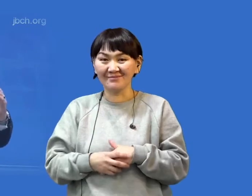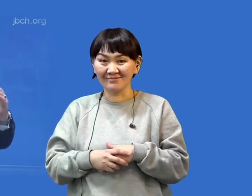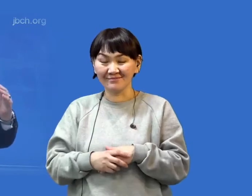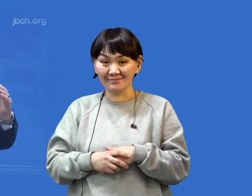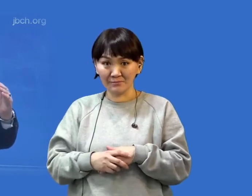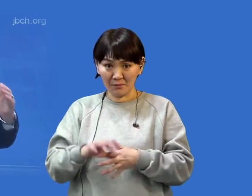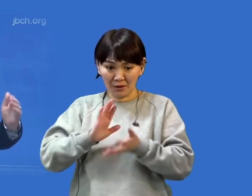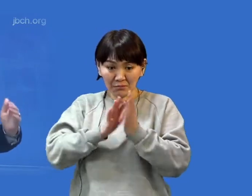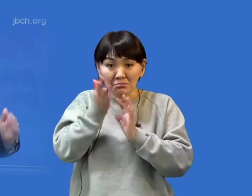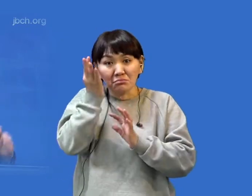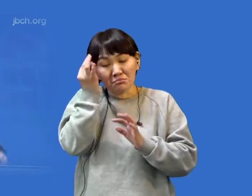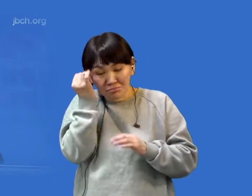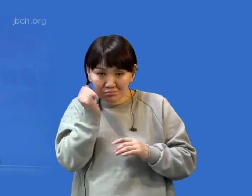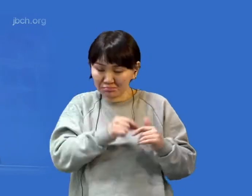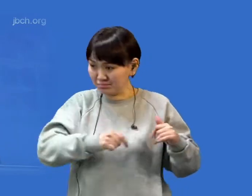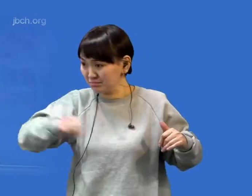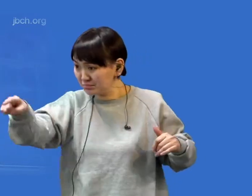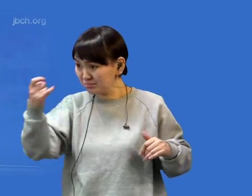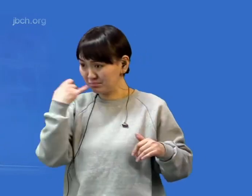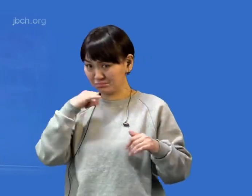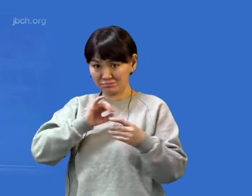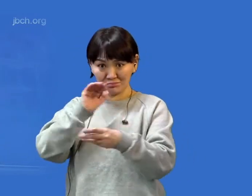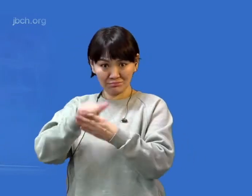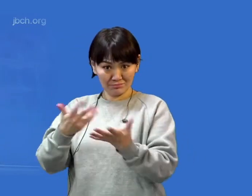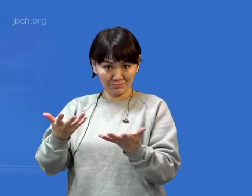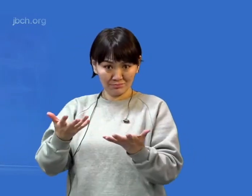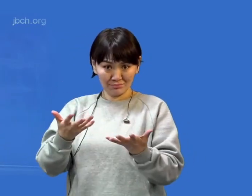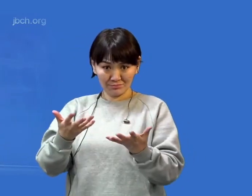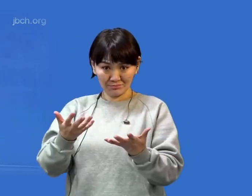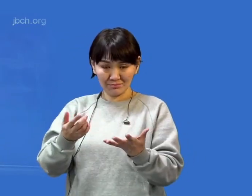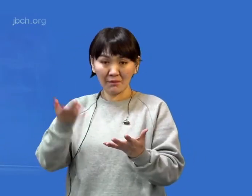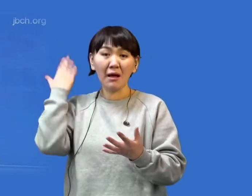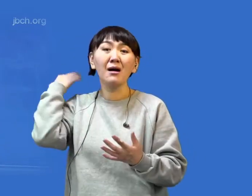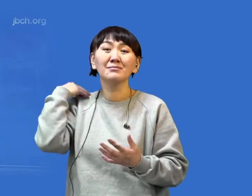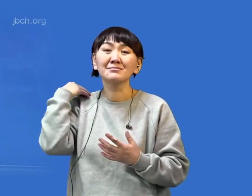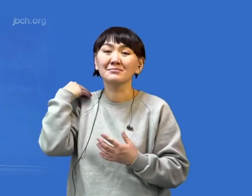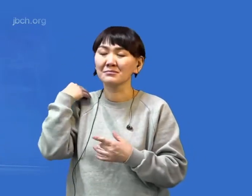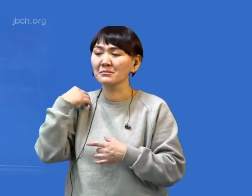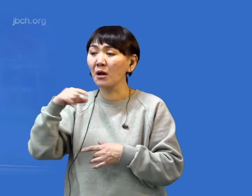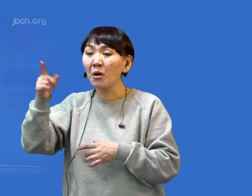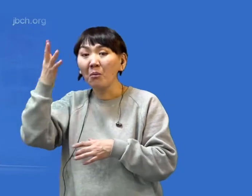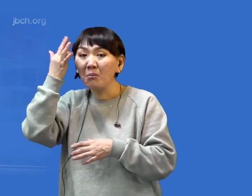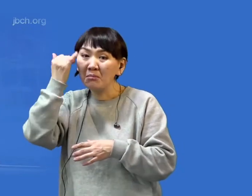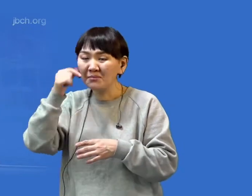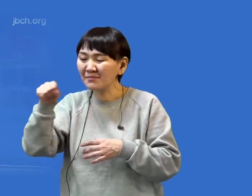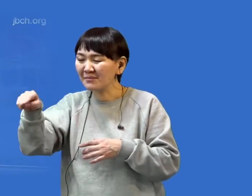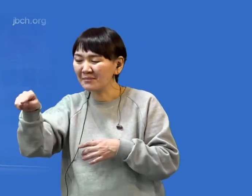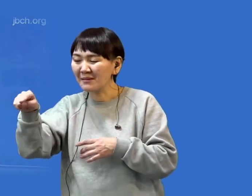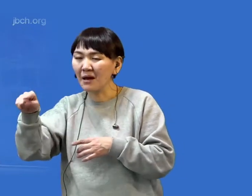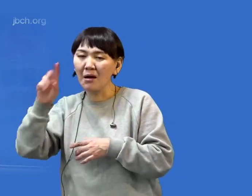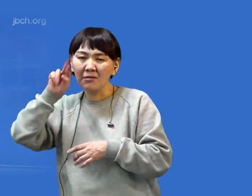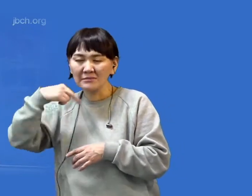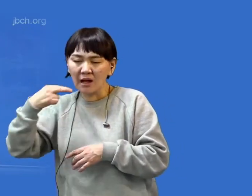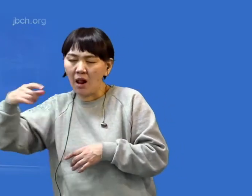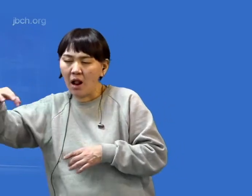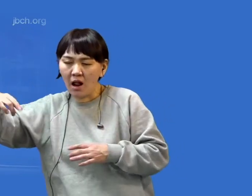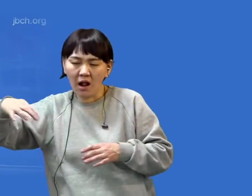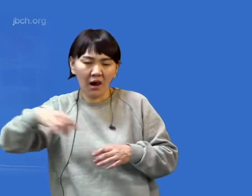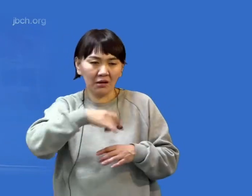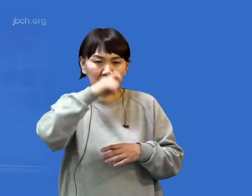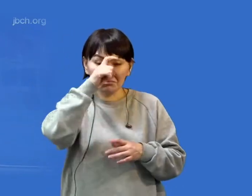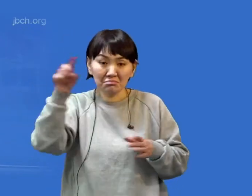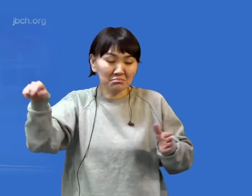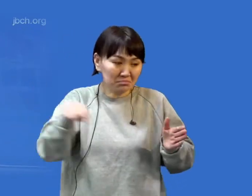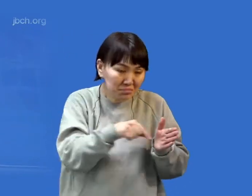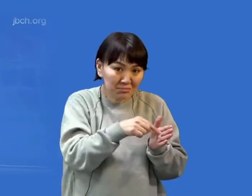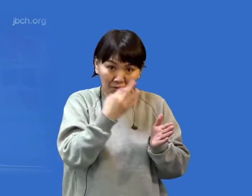Тэмээ хэдхэн онод л Канаан нутаг руу ойртоод очисон биз дээ эн чинь. За тэгэл Канаан нутгийг